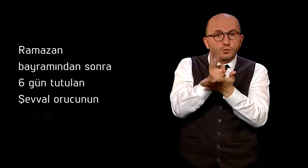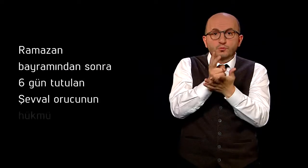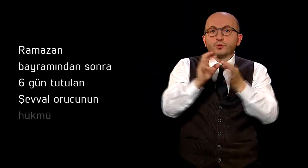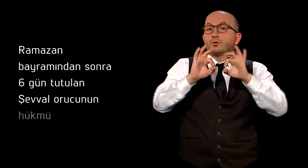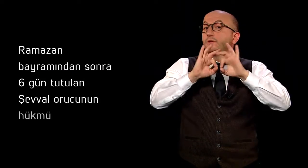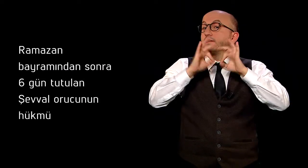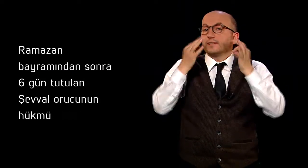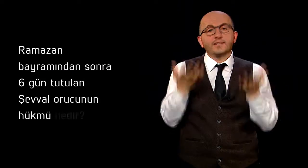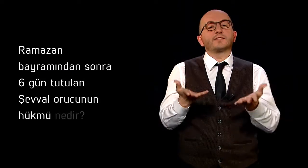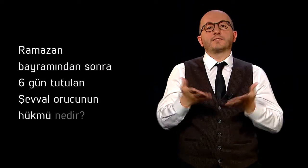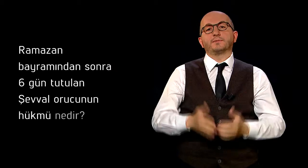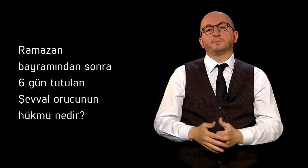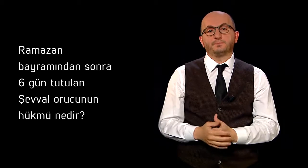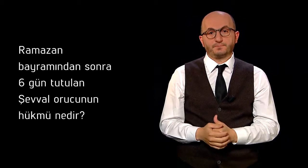hükmü nedir?